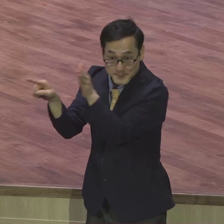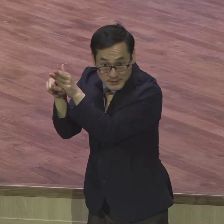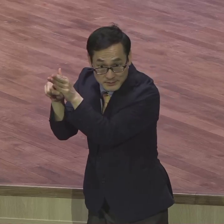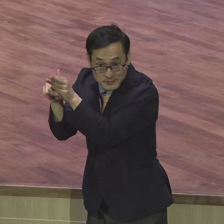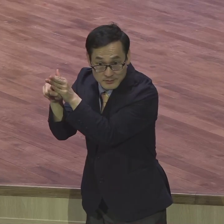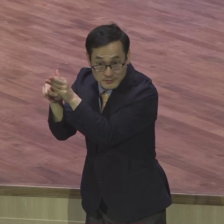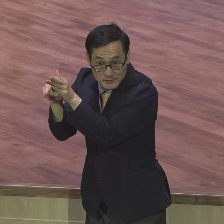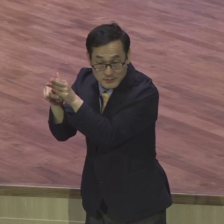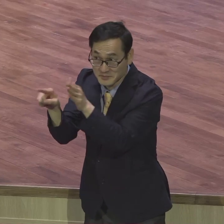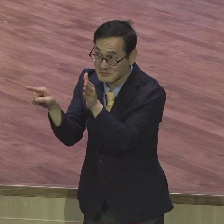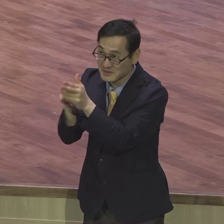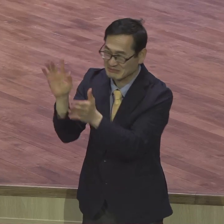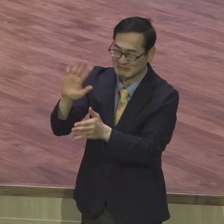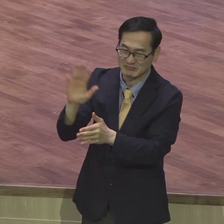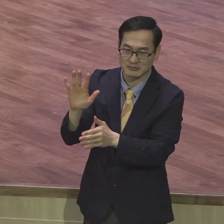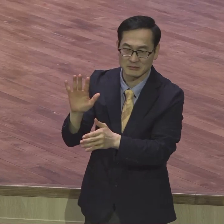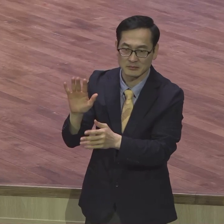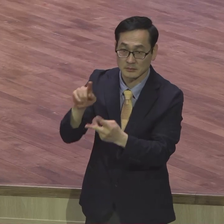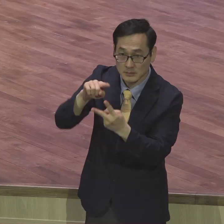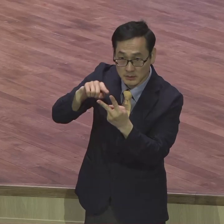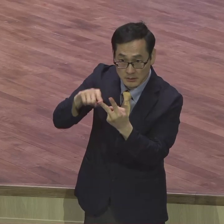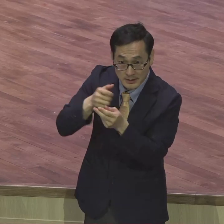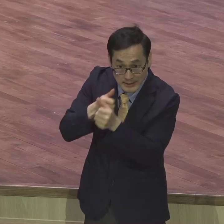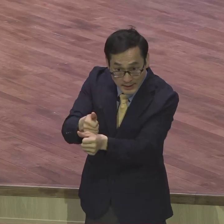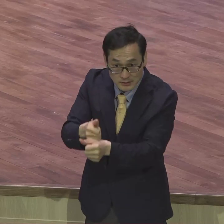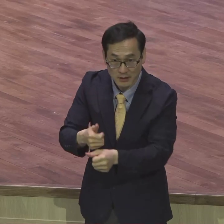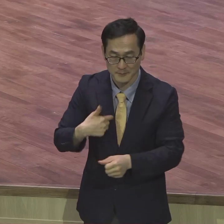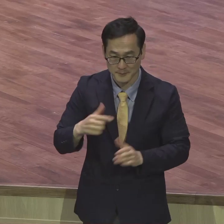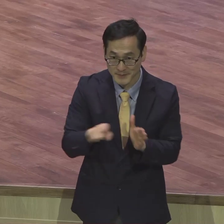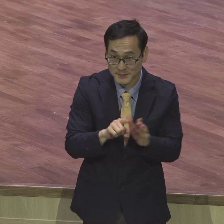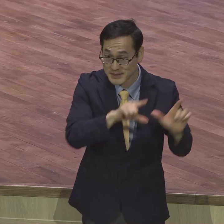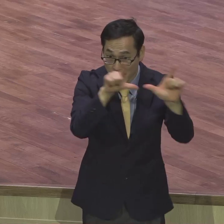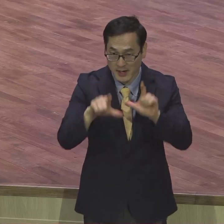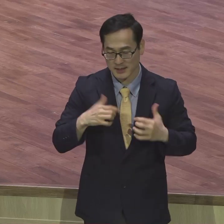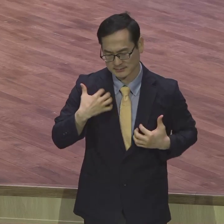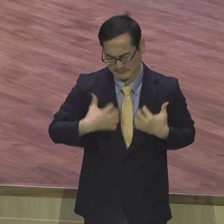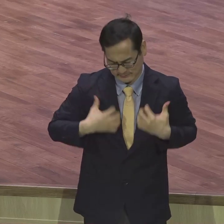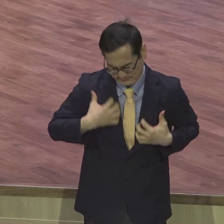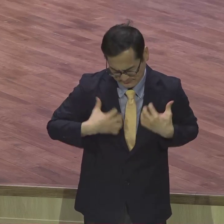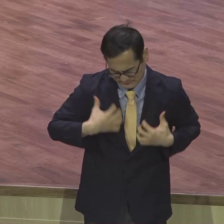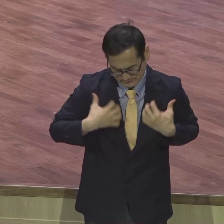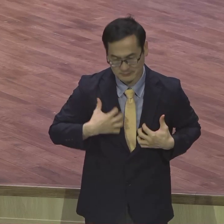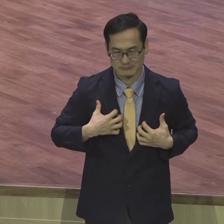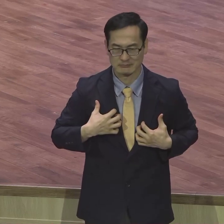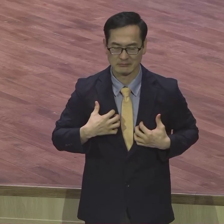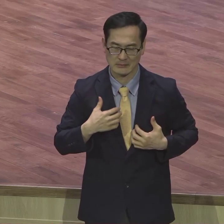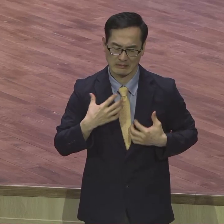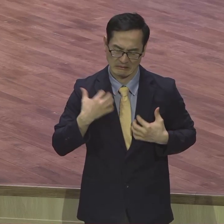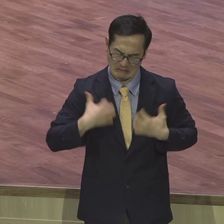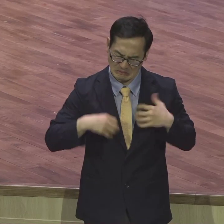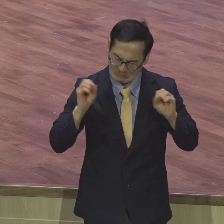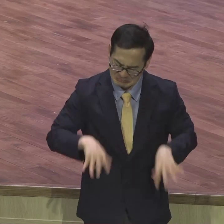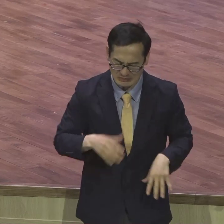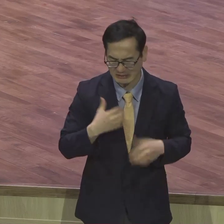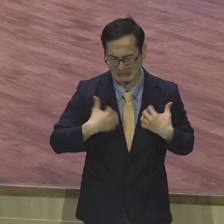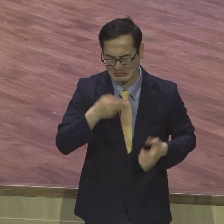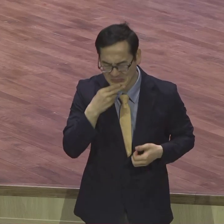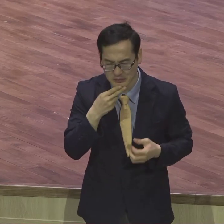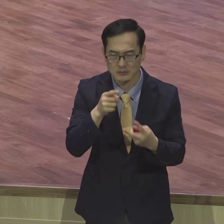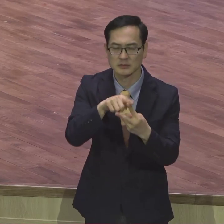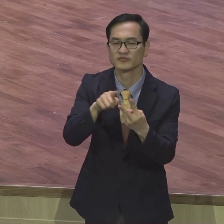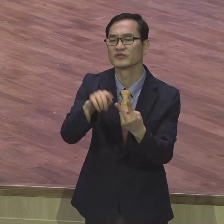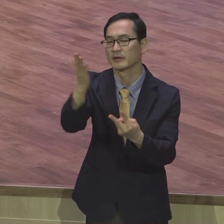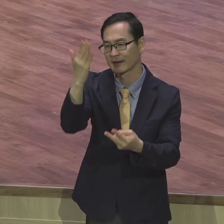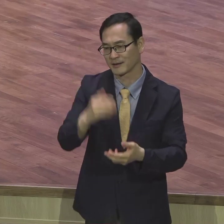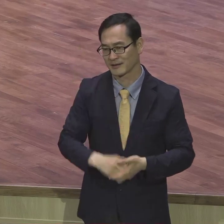신앙생활이 눌리느냐 누리느냐 결정돼요. 신앙생활 행복합니까? 네.